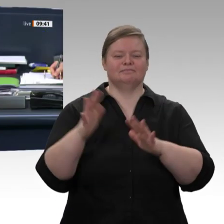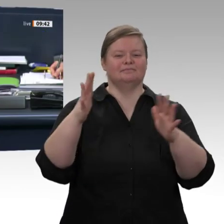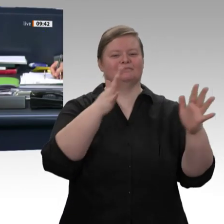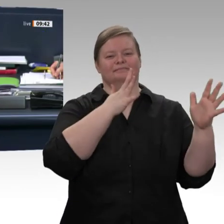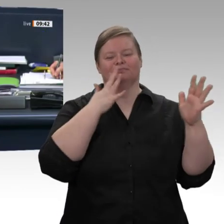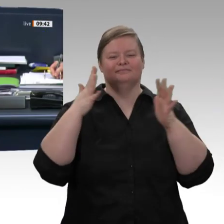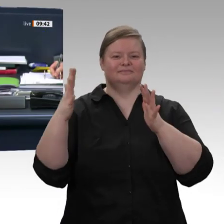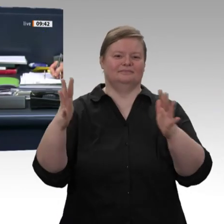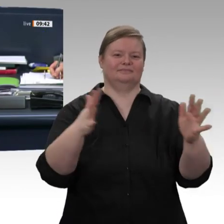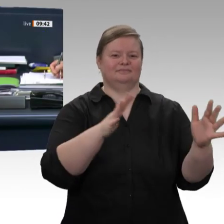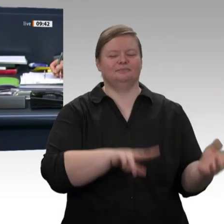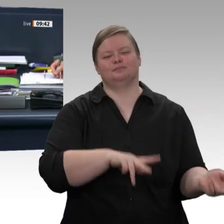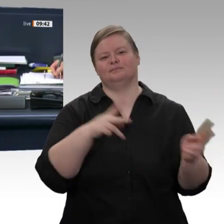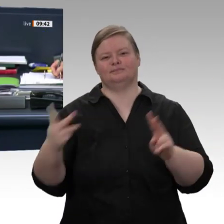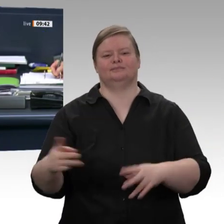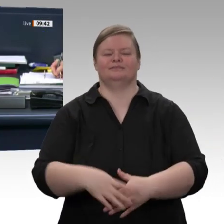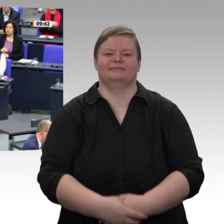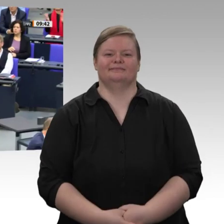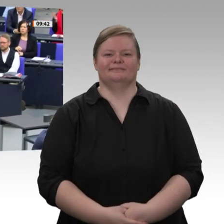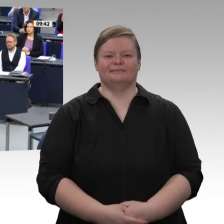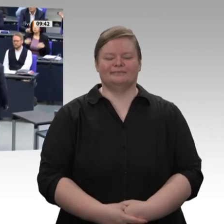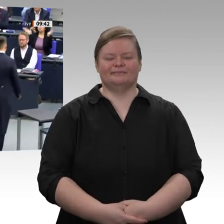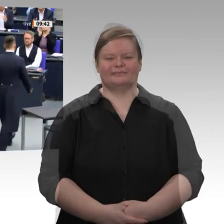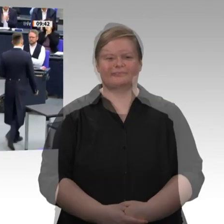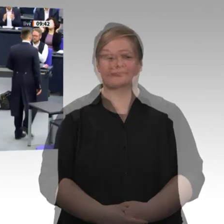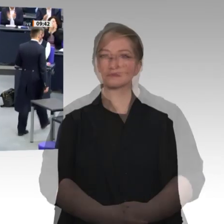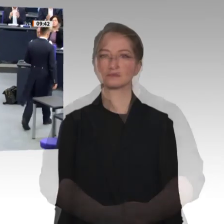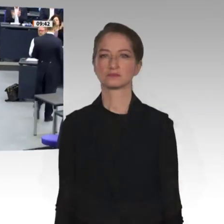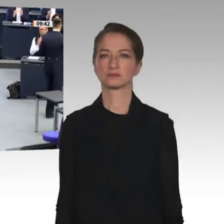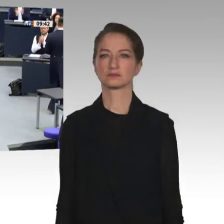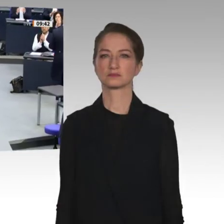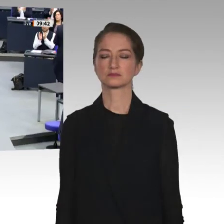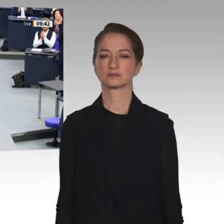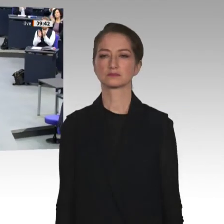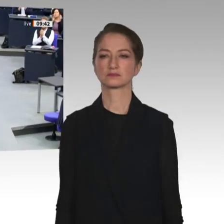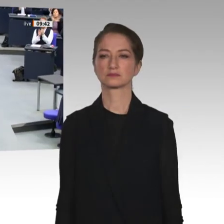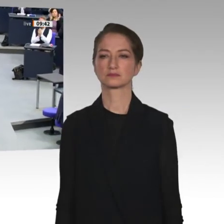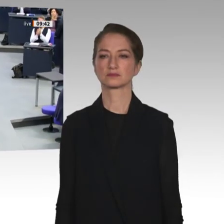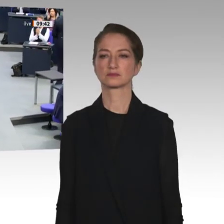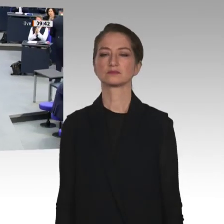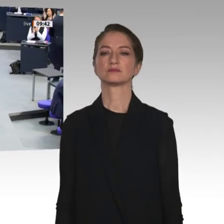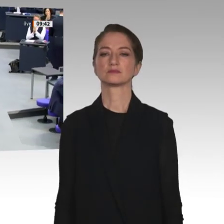Nächster Redner ist der Fraktionsvorsitzende der Partei Die Linke, Dr. Dietmar Bartz.